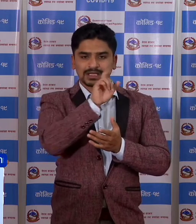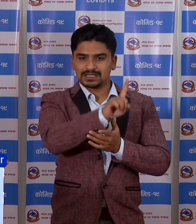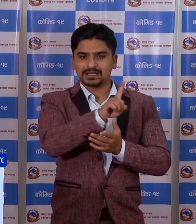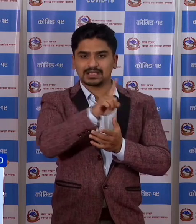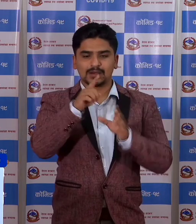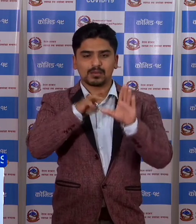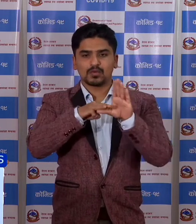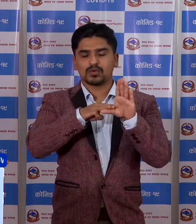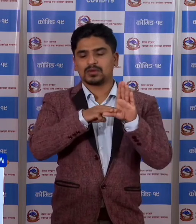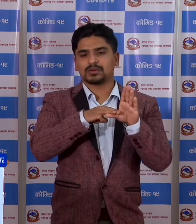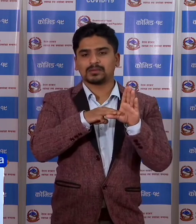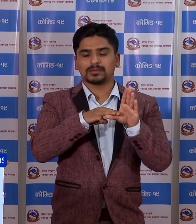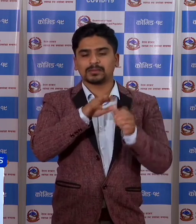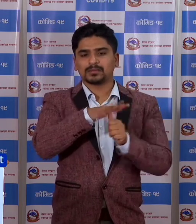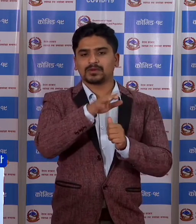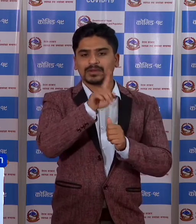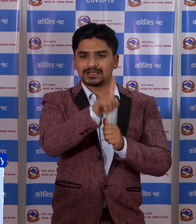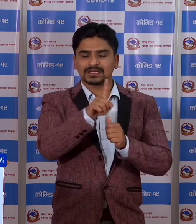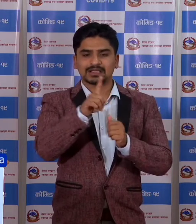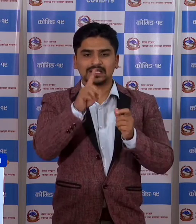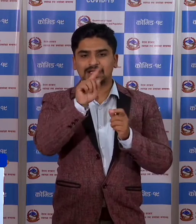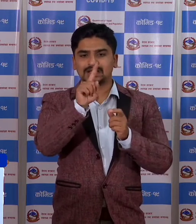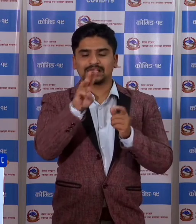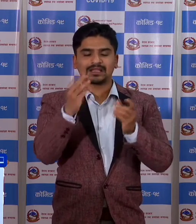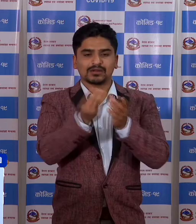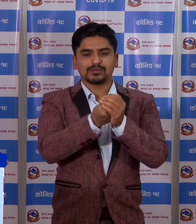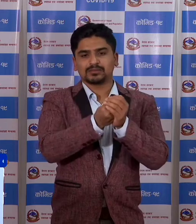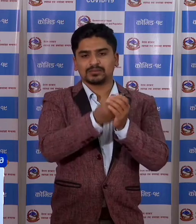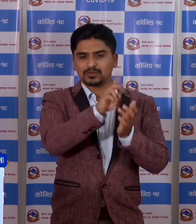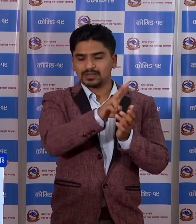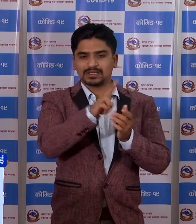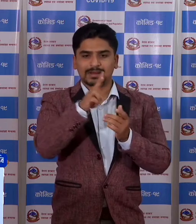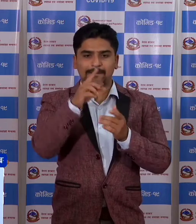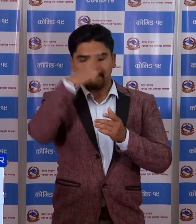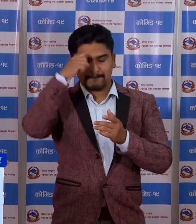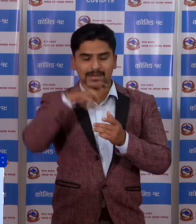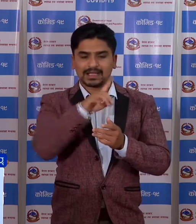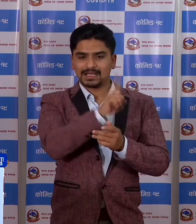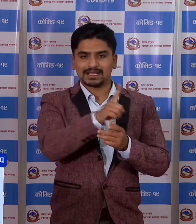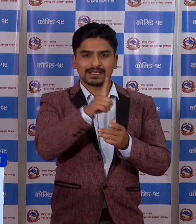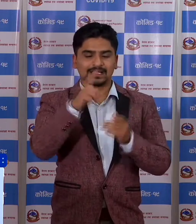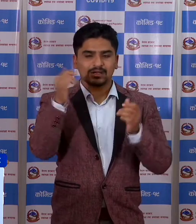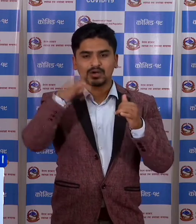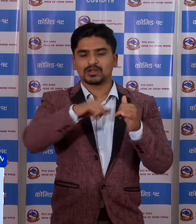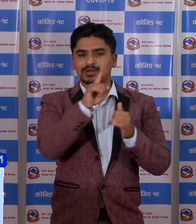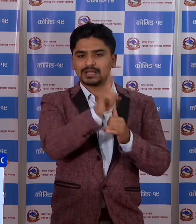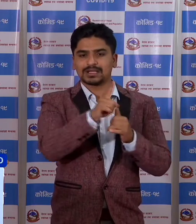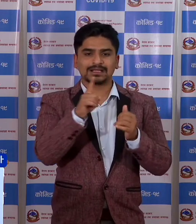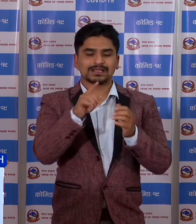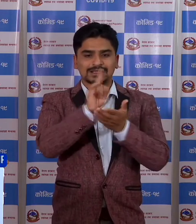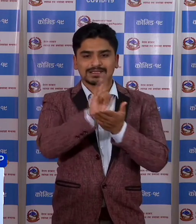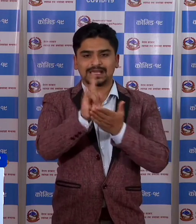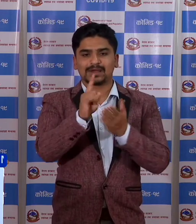3 जना, कपिलवस्तुमा 3 जना, तेह्रथुममा 2 जना, बाँकेमा 1 जना, डडेलधुरा 1 जना, दाङमा 1 जना,